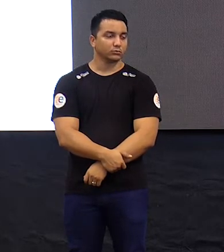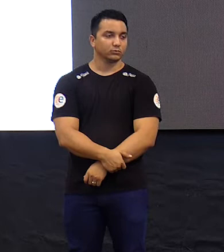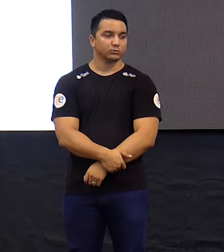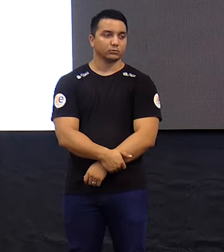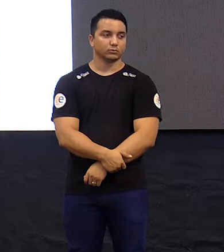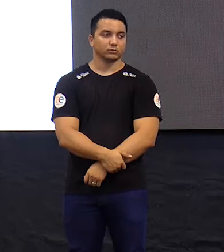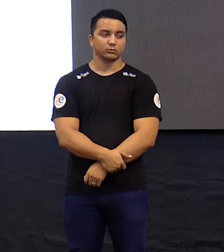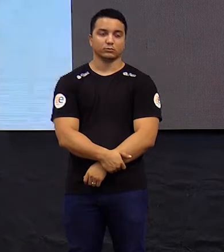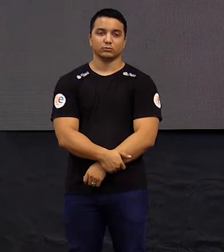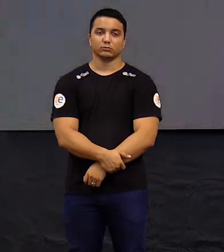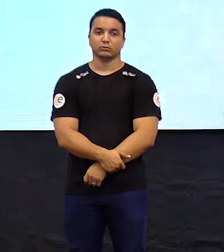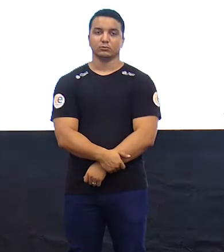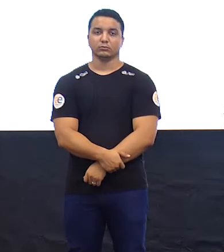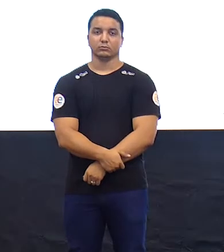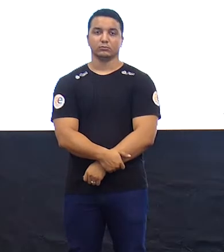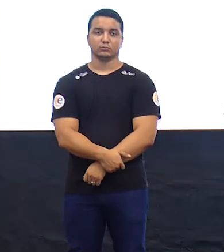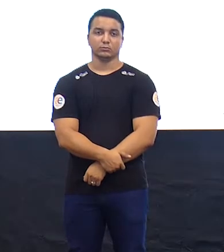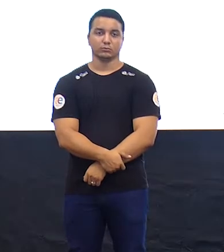Seguinte.